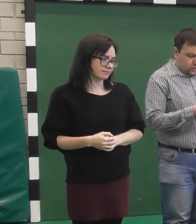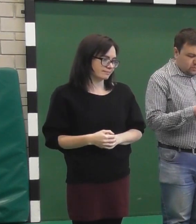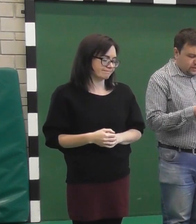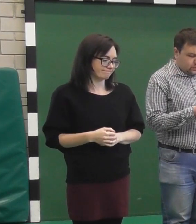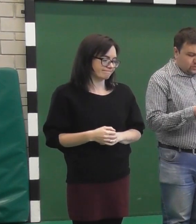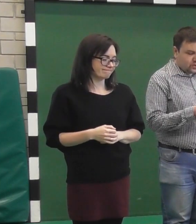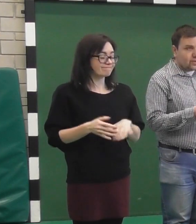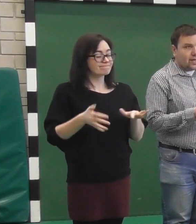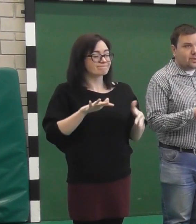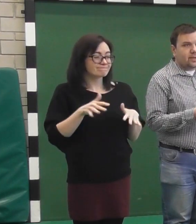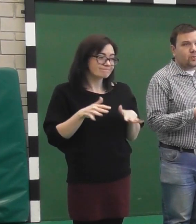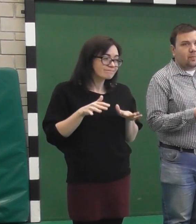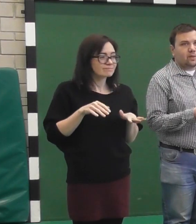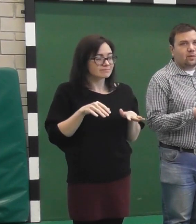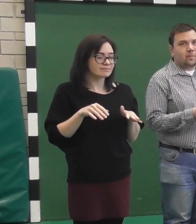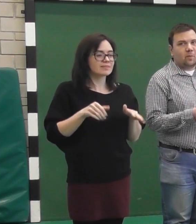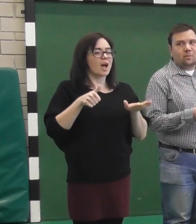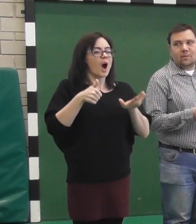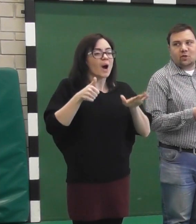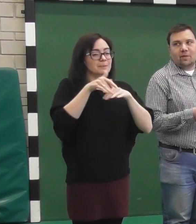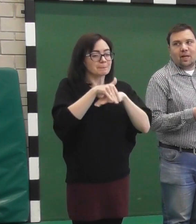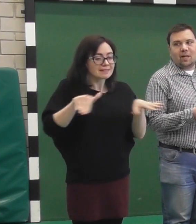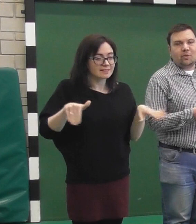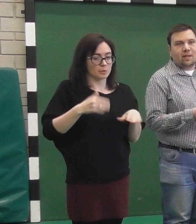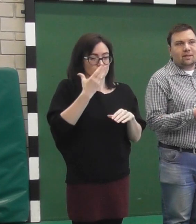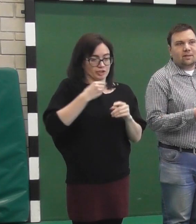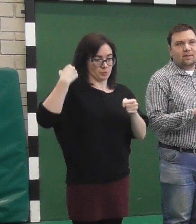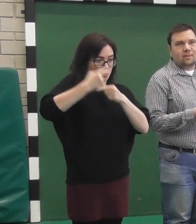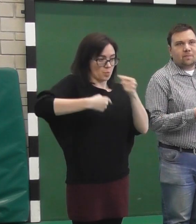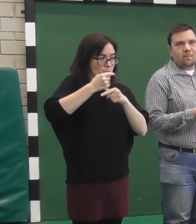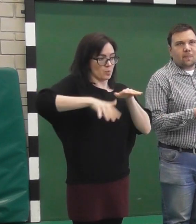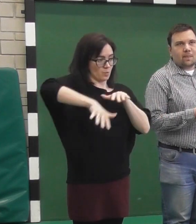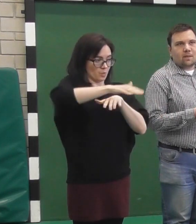Körülbelül 6 millió zsidó származású ember halt a II. Világháború idején,